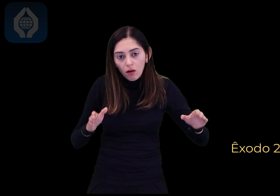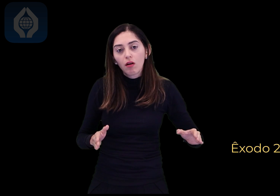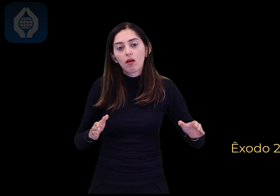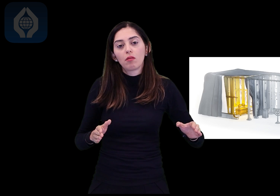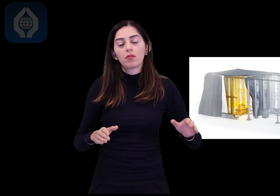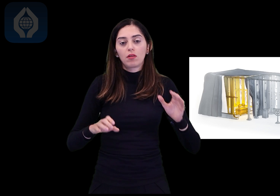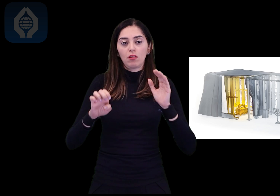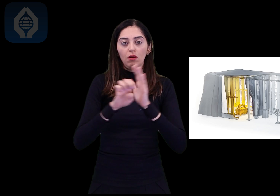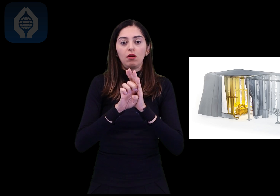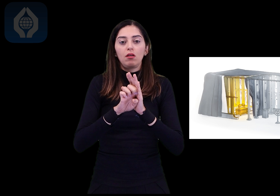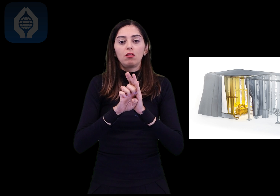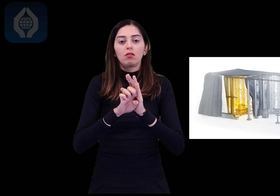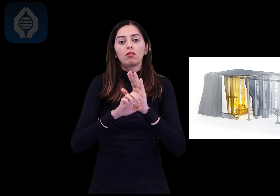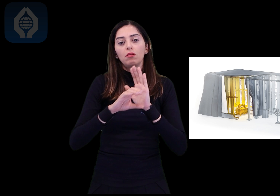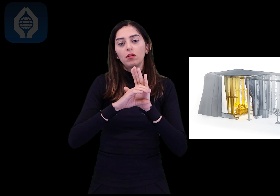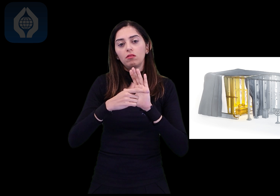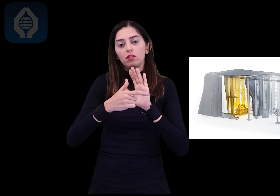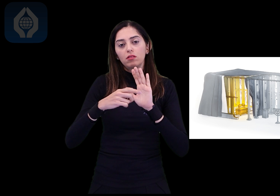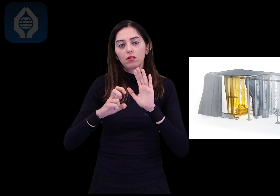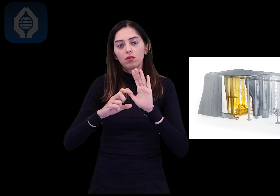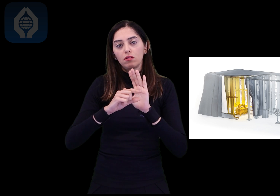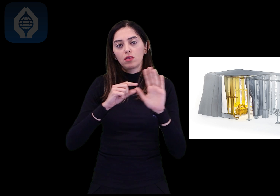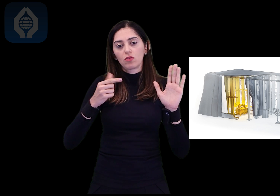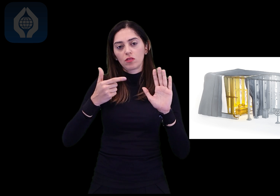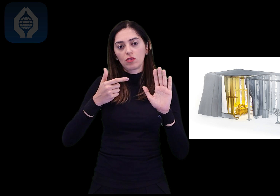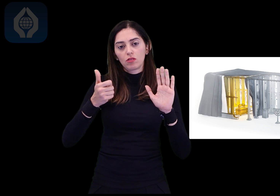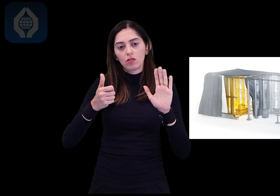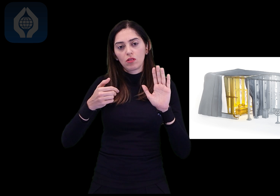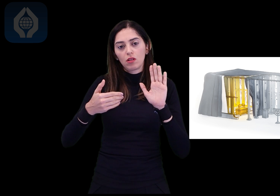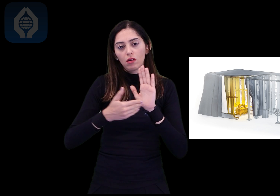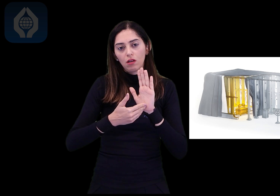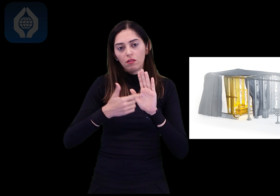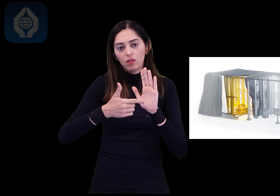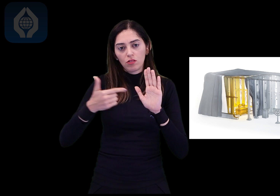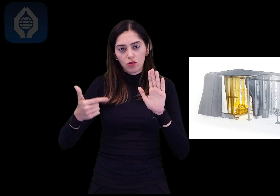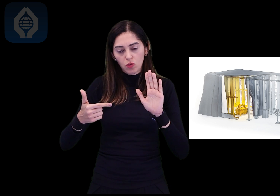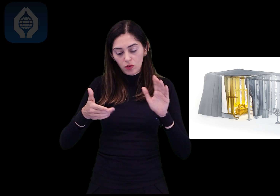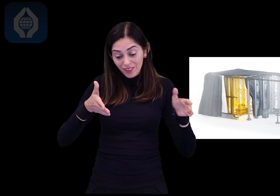22. A arca devia ser colocada na sala interior atrás da cortina.